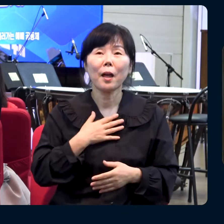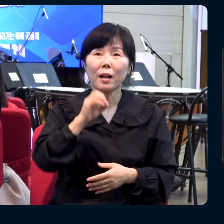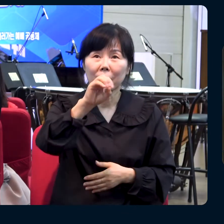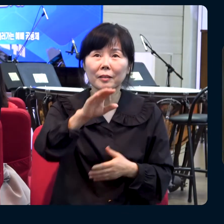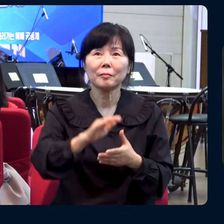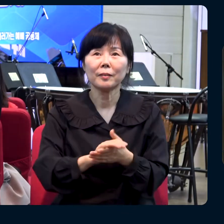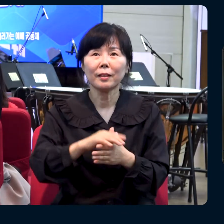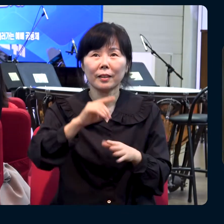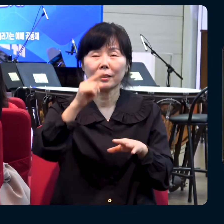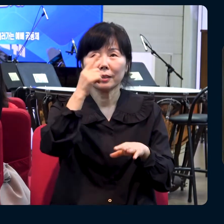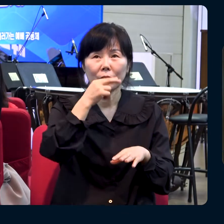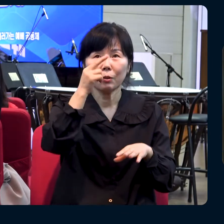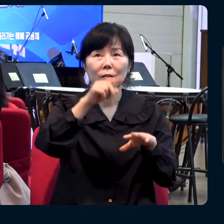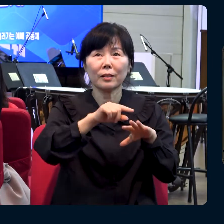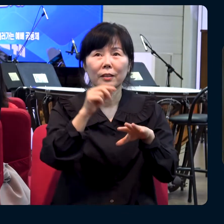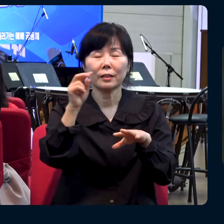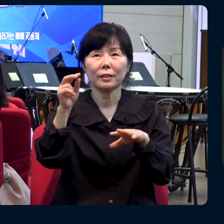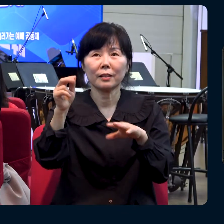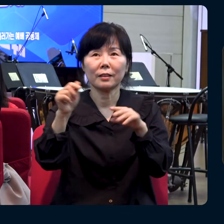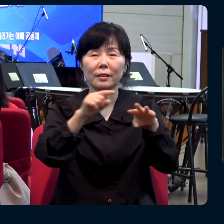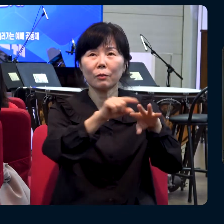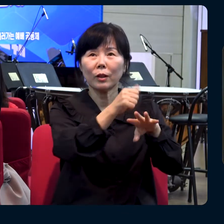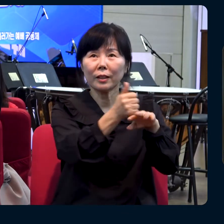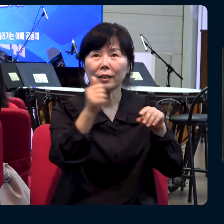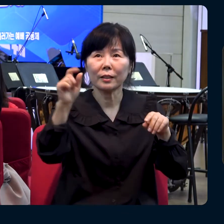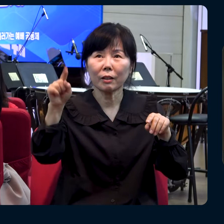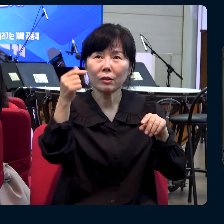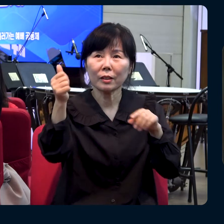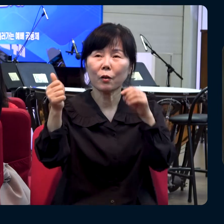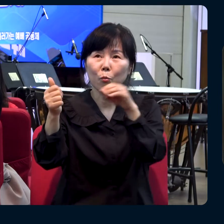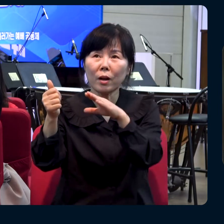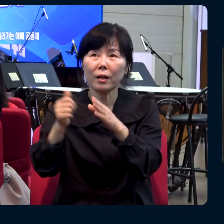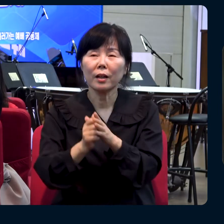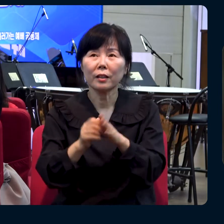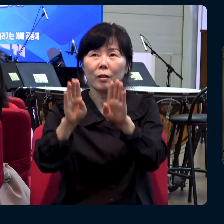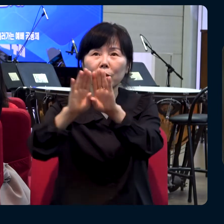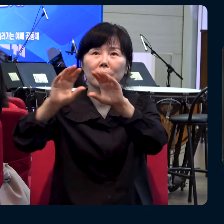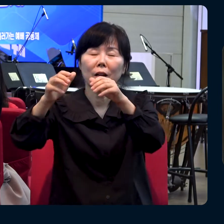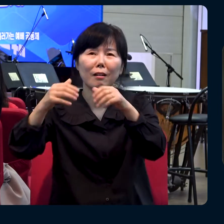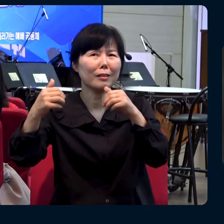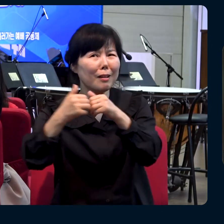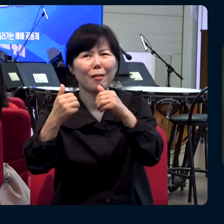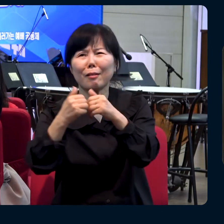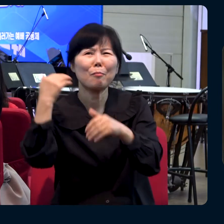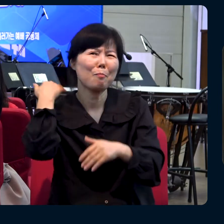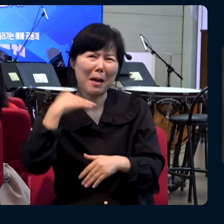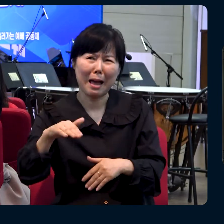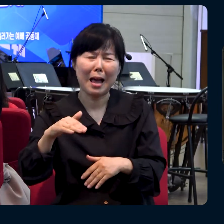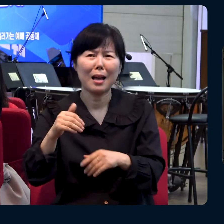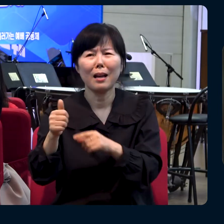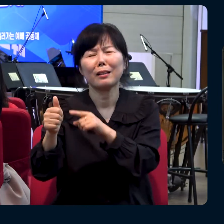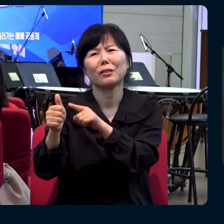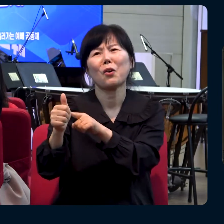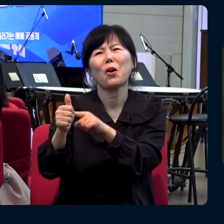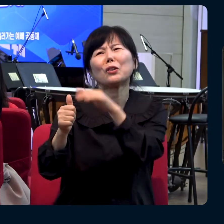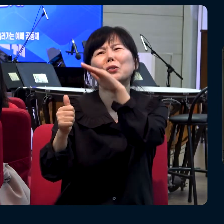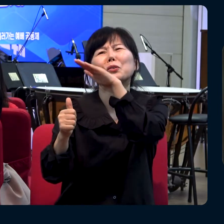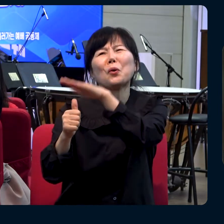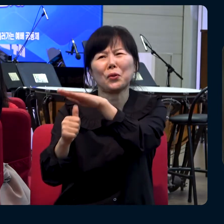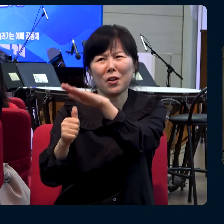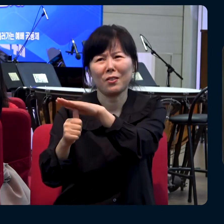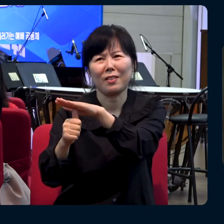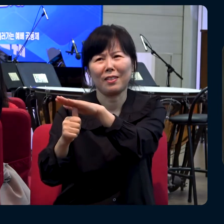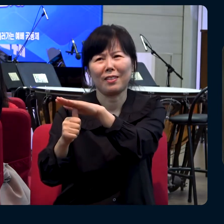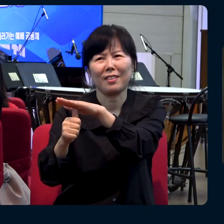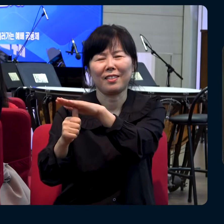한번 읽어드릴게요. 사울이 다윗에게 이르되 네가 가서 저 블레셋 사람과 싸울 수 없으리니 이유가 뭐냐면 너는